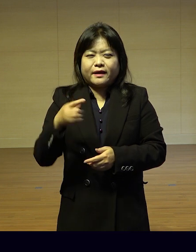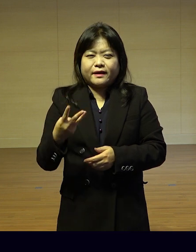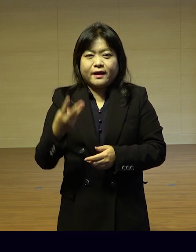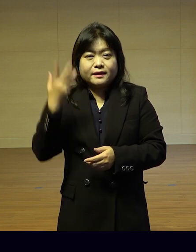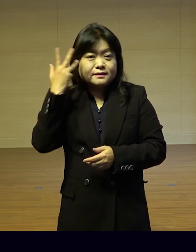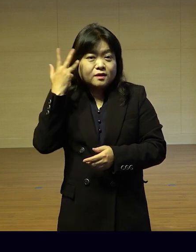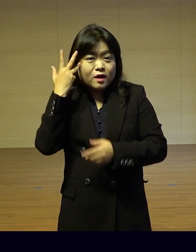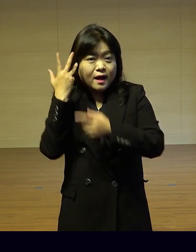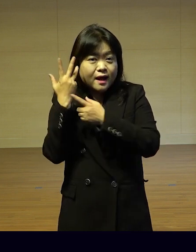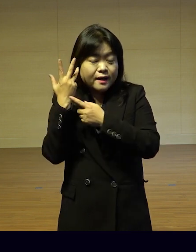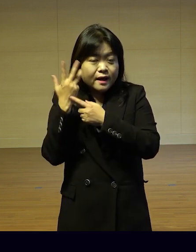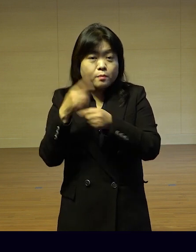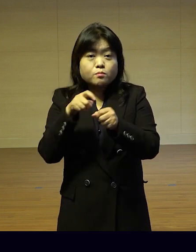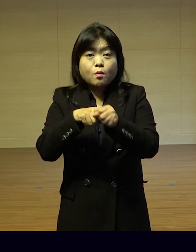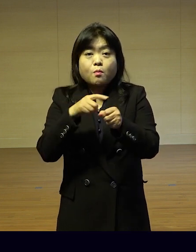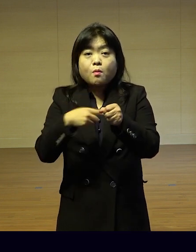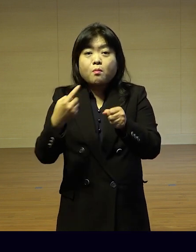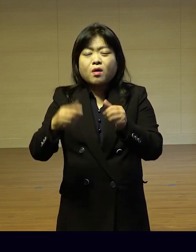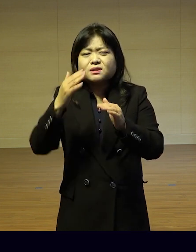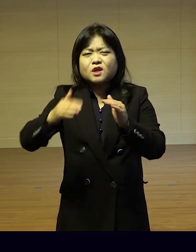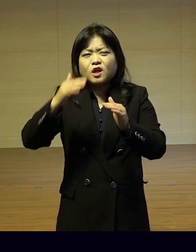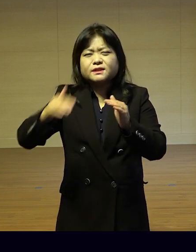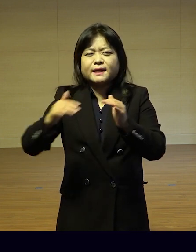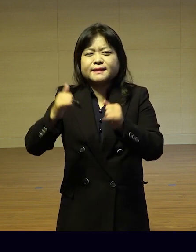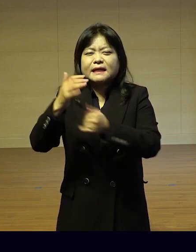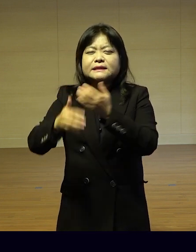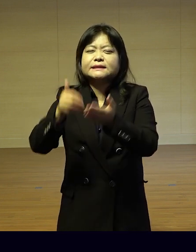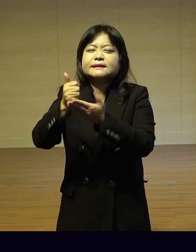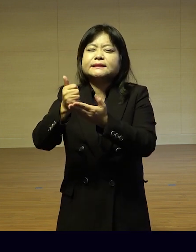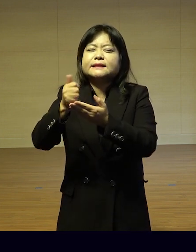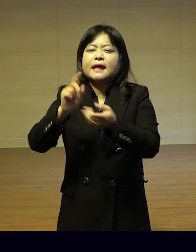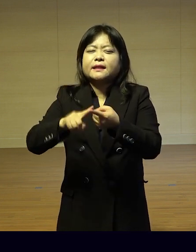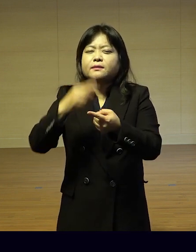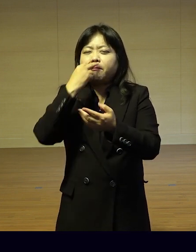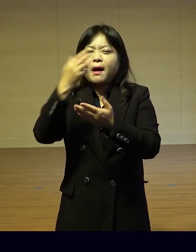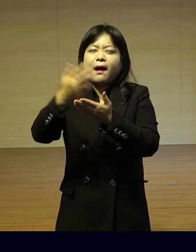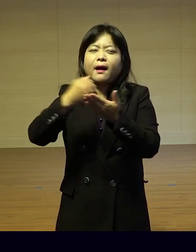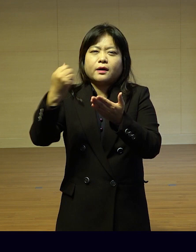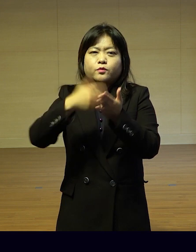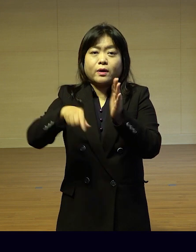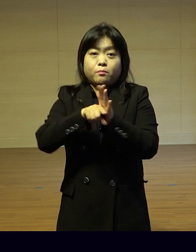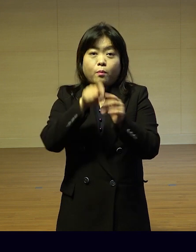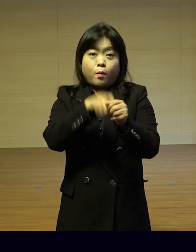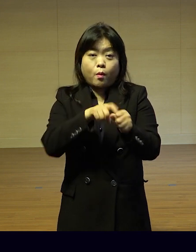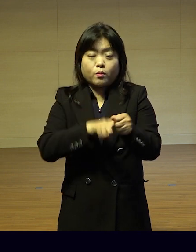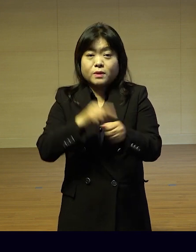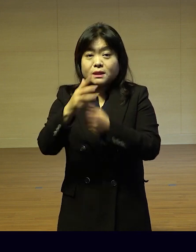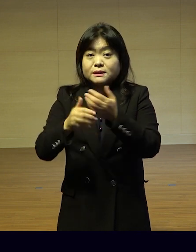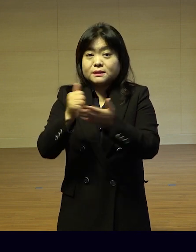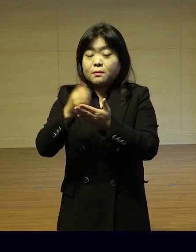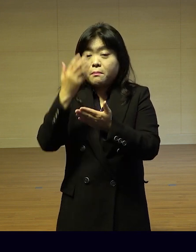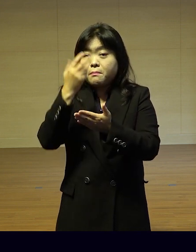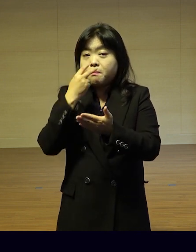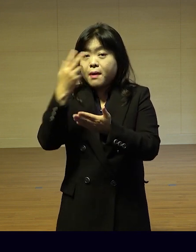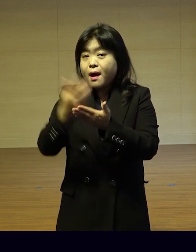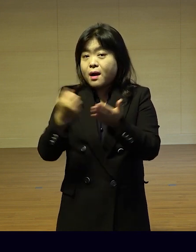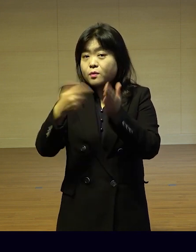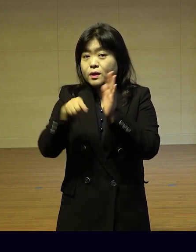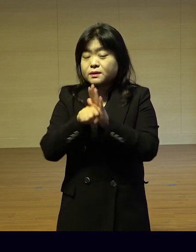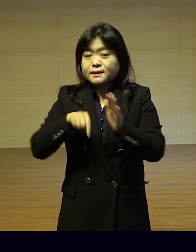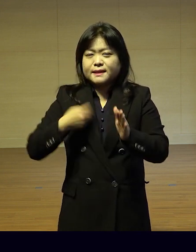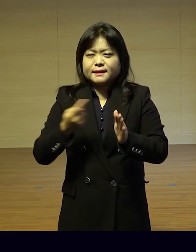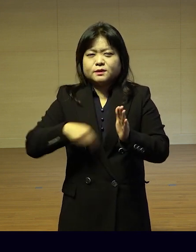해겔 철학의 목표는 절대자 신을 파악하는 것인데, 그러면 신을 파악하려면 어떻게 하냐면, 신은 자신 속에